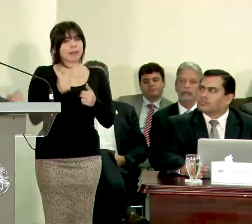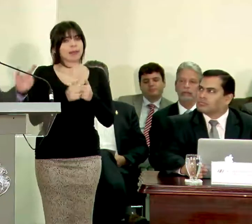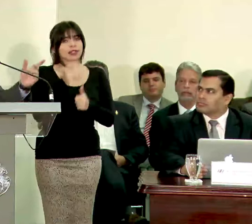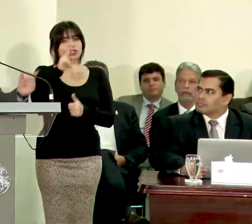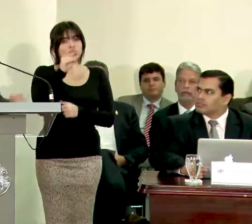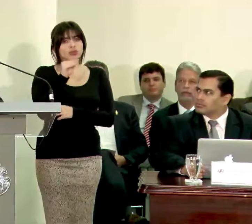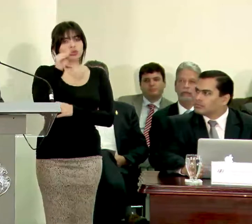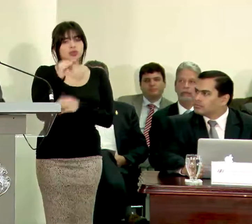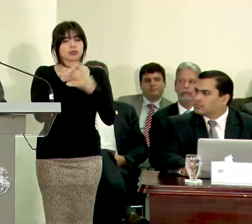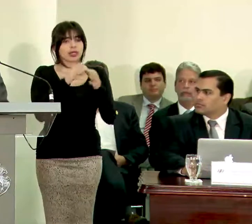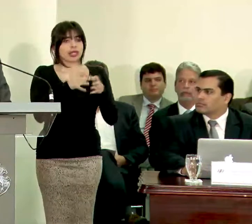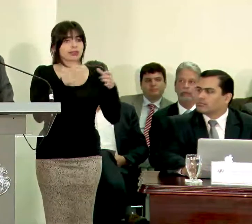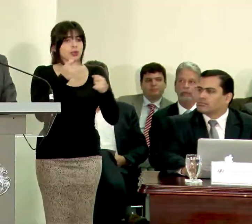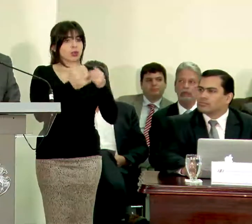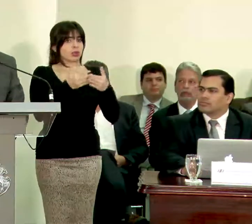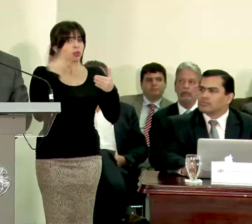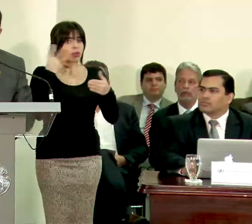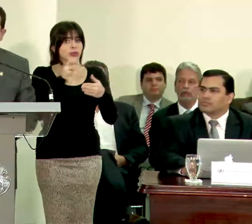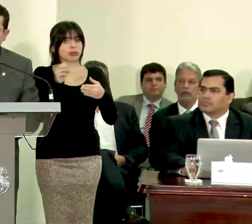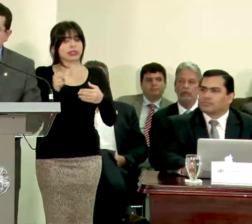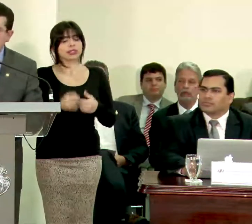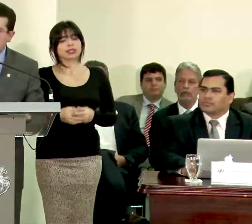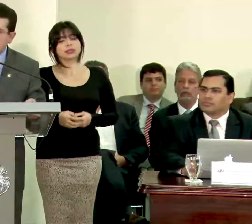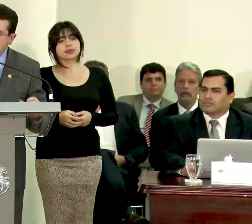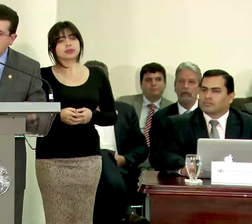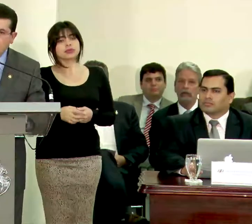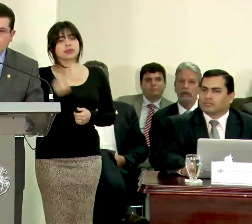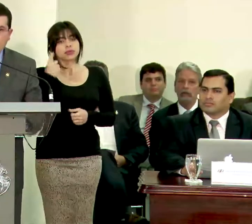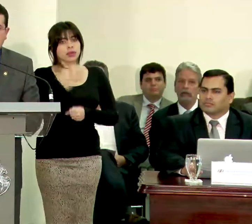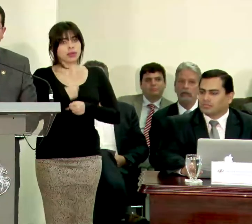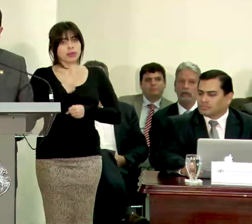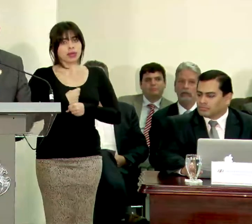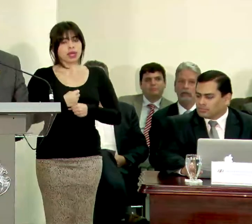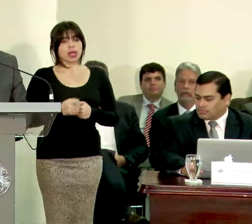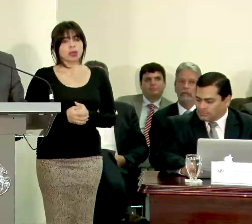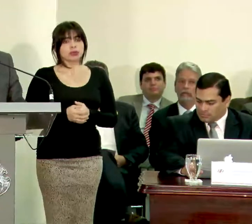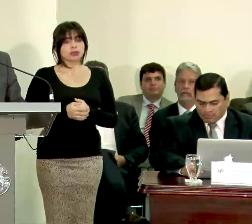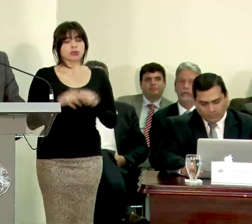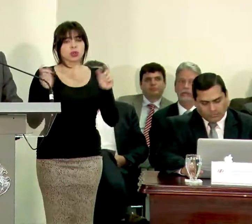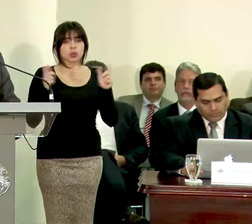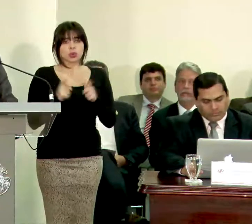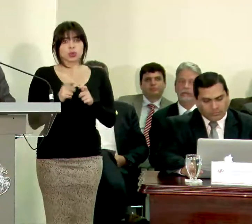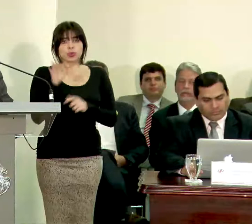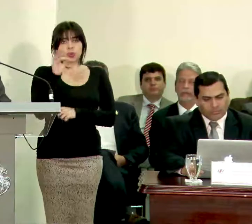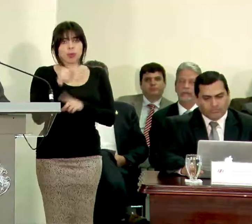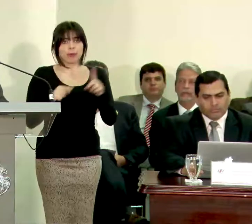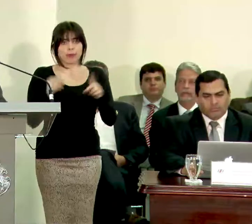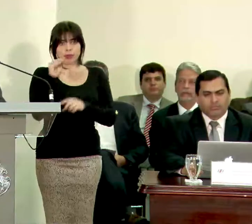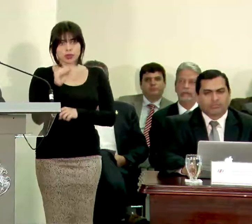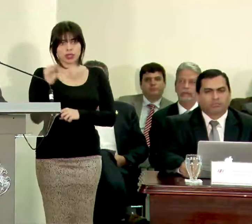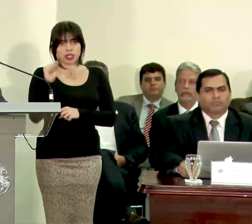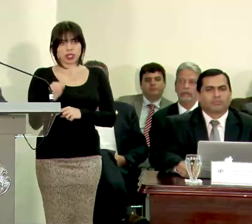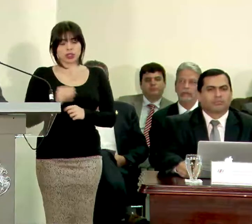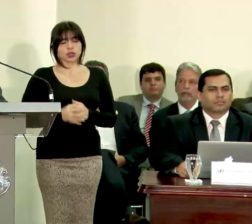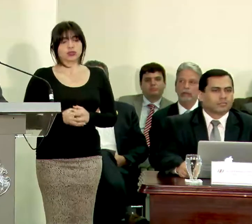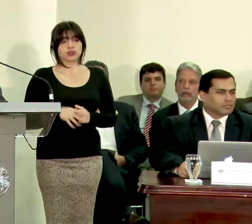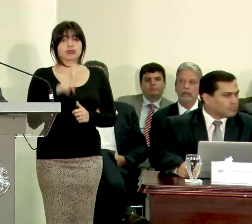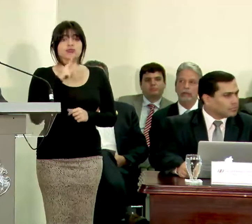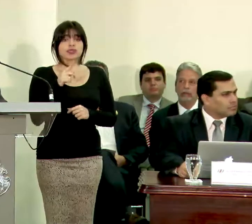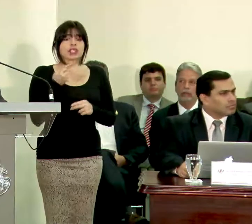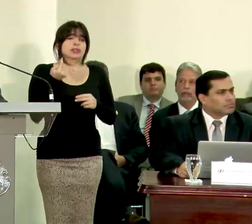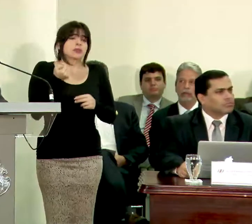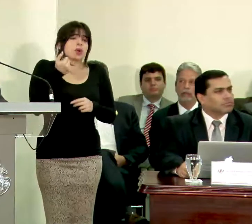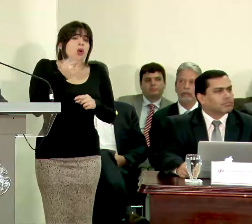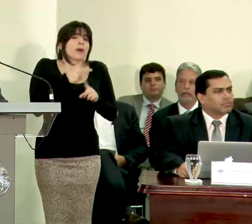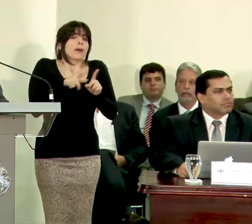2% en el crecimiento en los últimos 4 meses. El desempleo ha bajado al 9,5%, que es muy